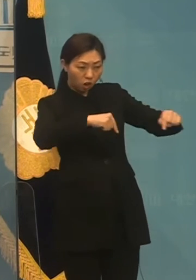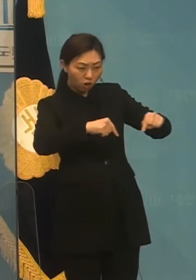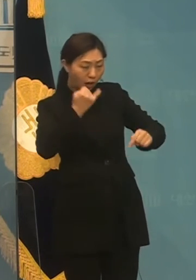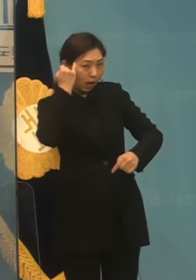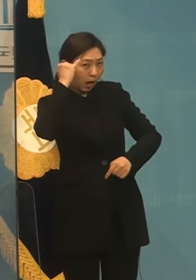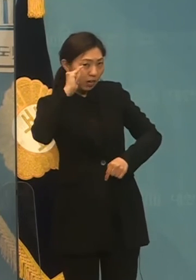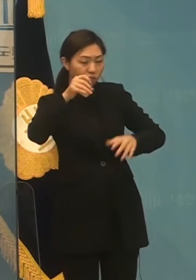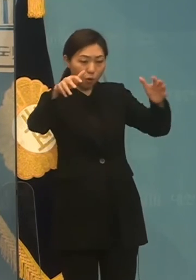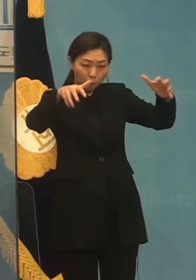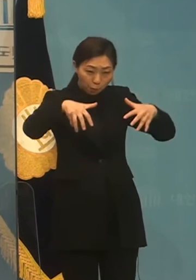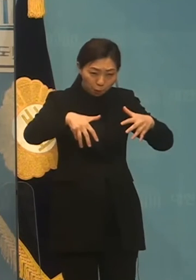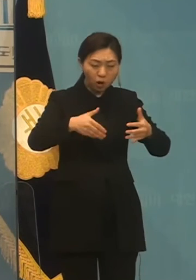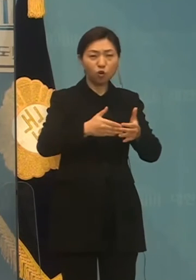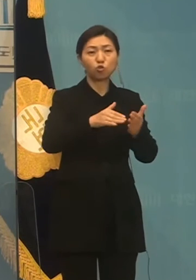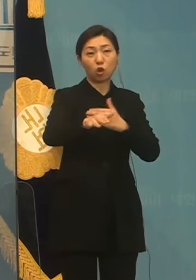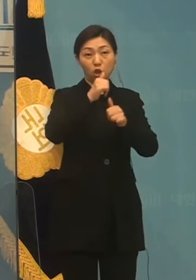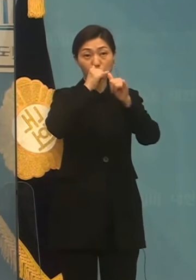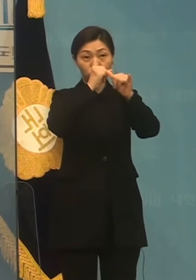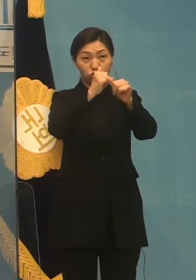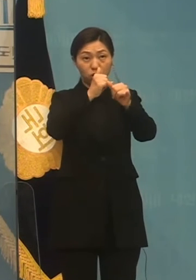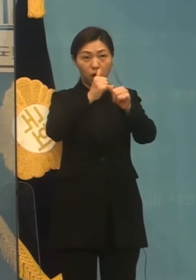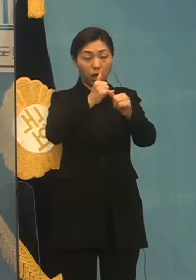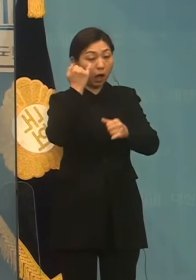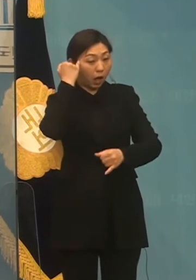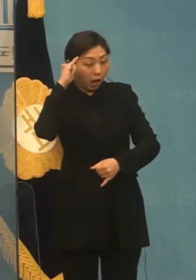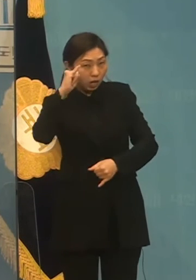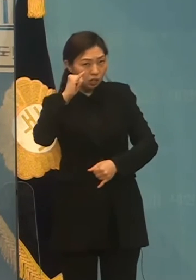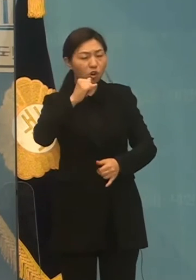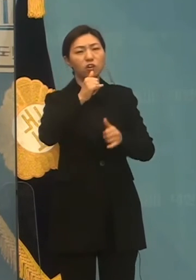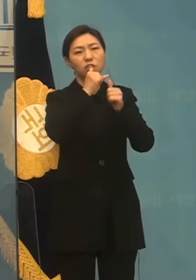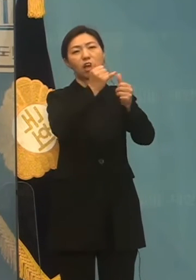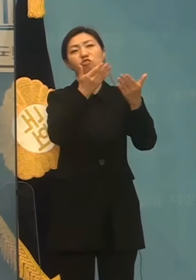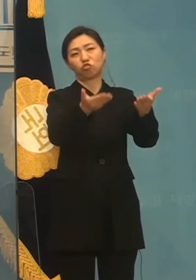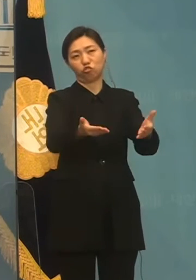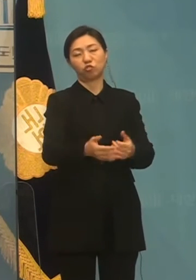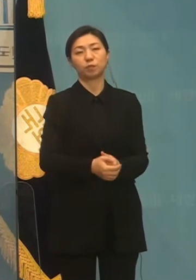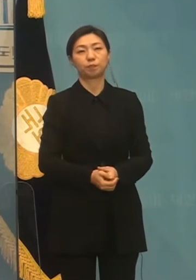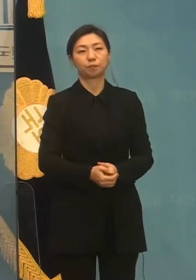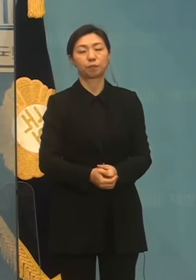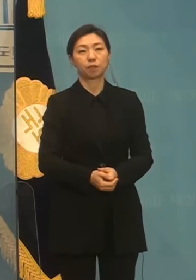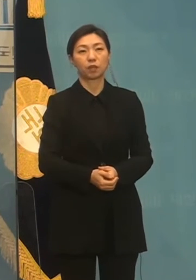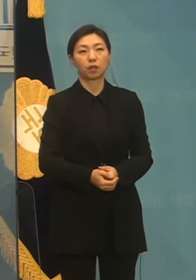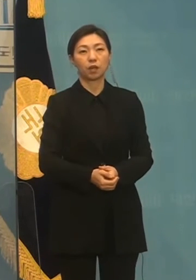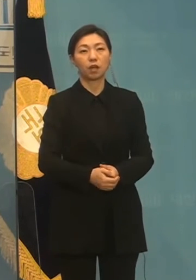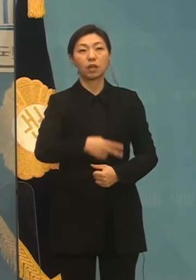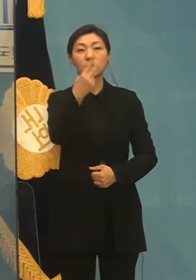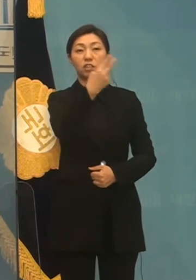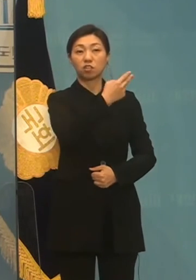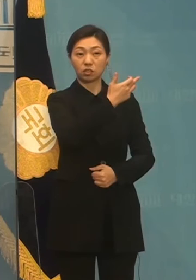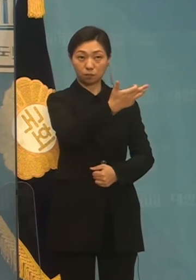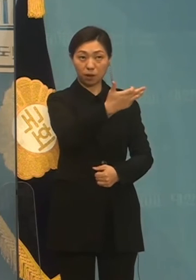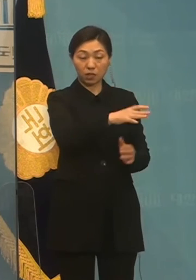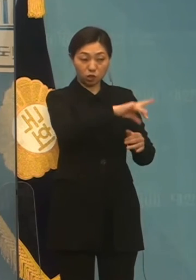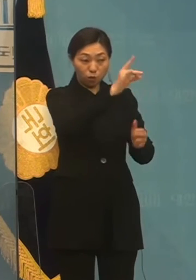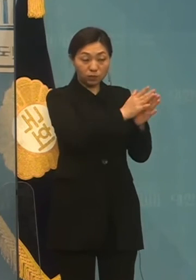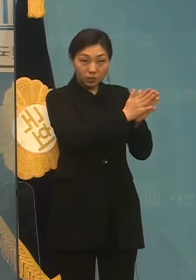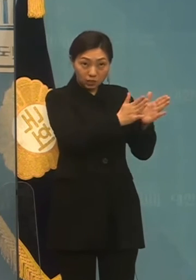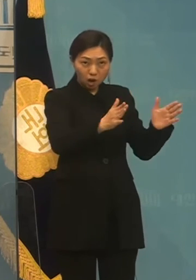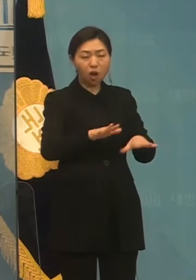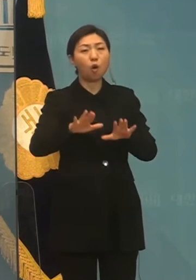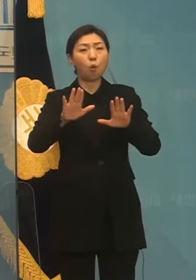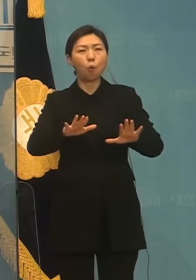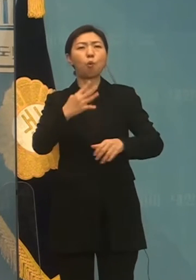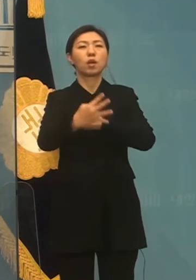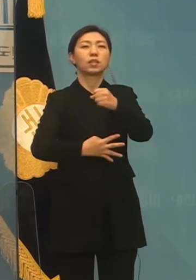공모하고 우수 아이디어 제안들을 포상하는 대회로 2018년 시작되어 올해로